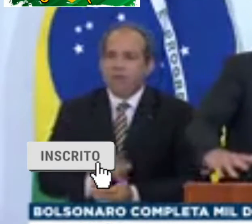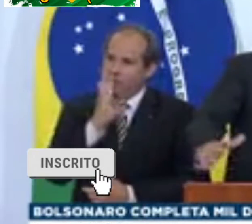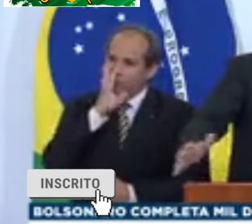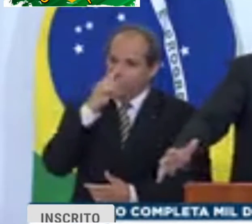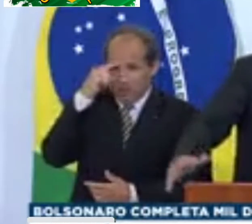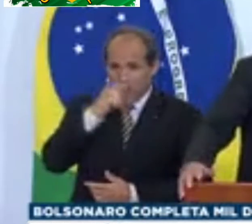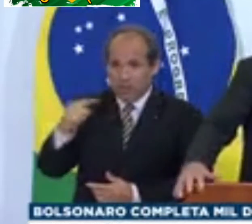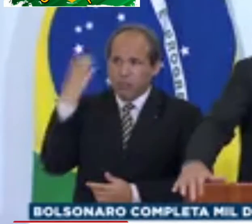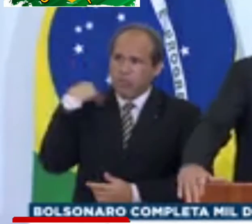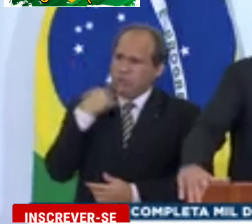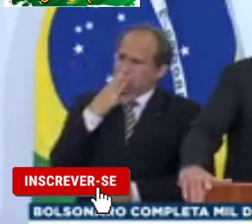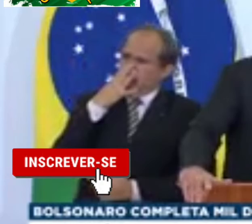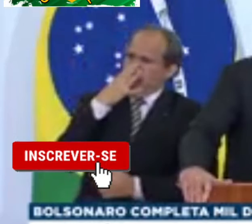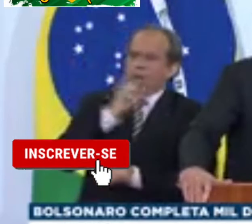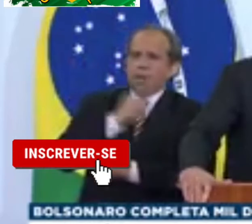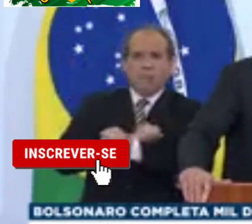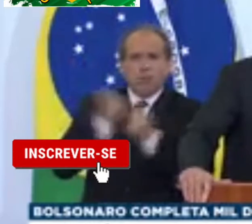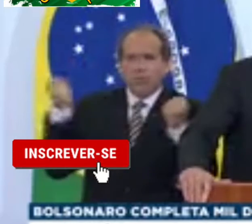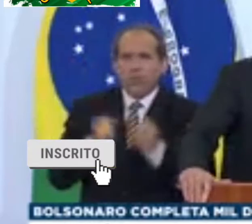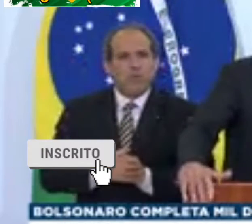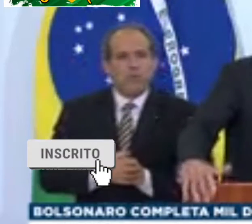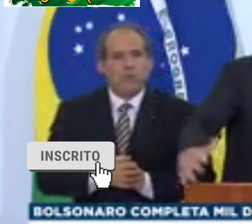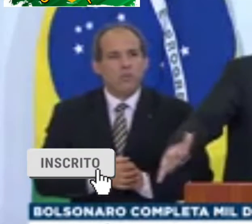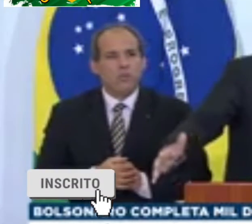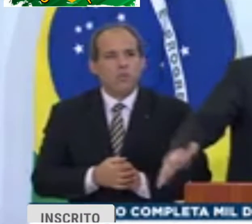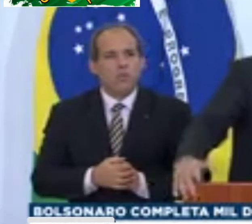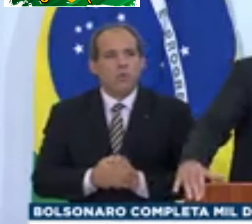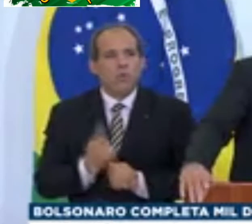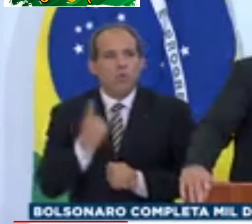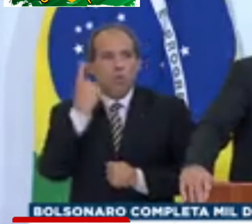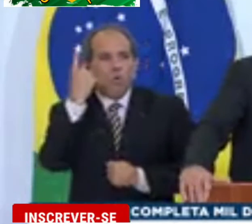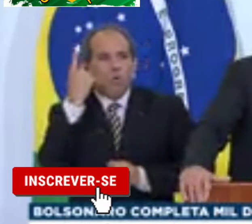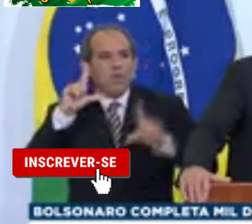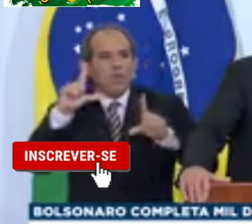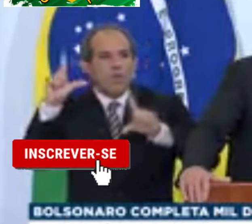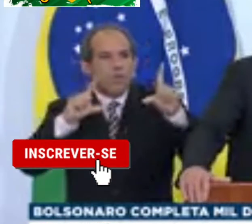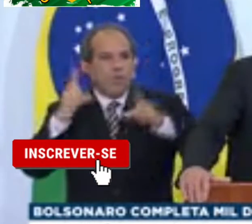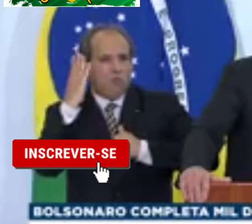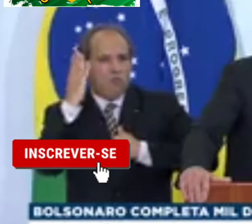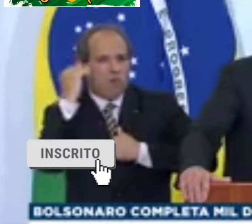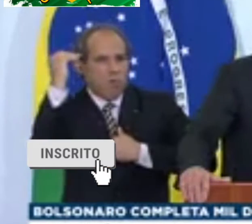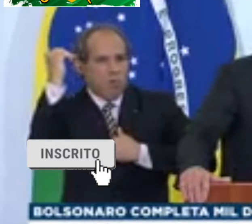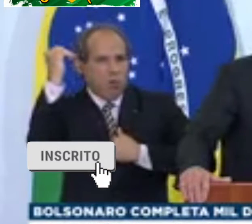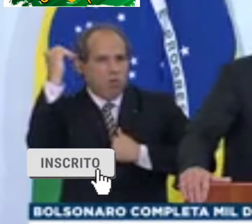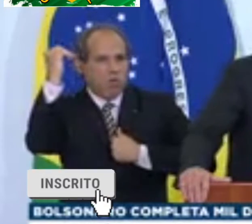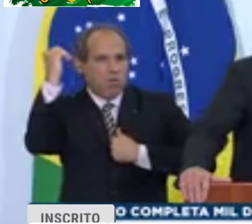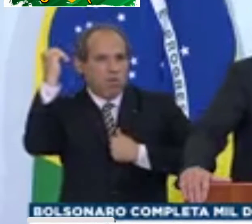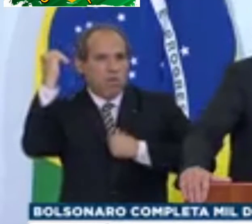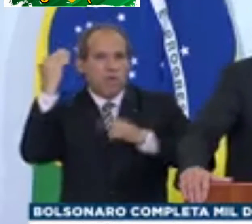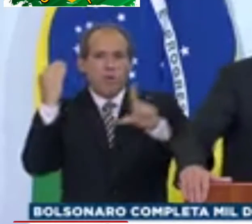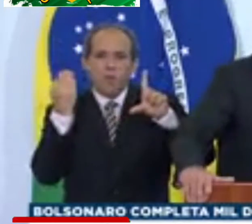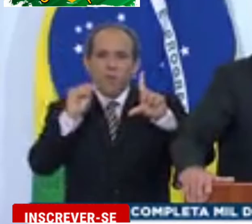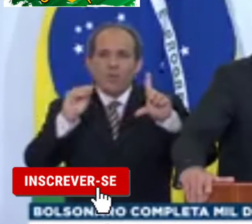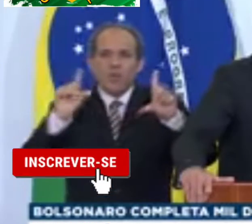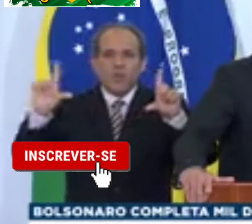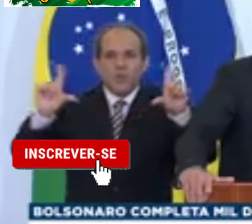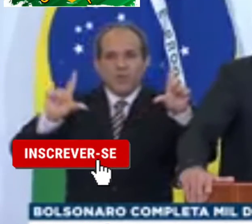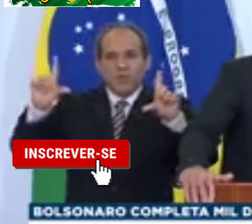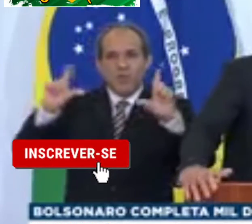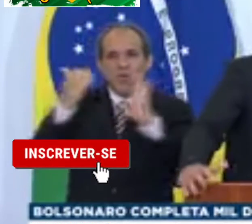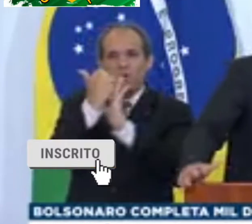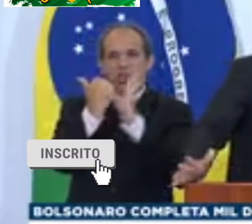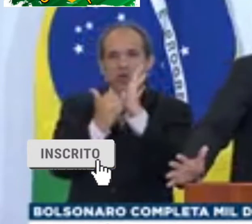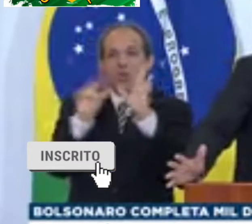algo estarrecedor. Numa grande rede de televisão, num quadro conhecido